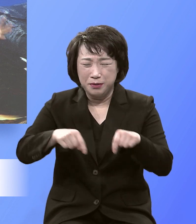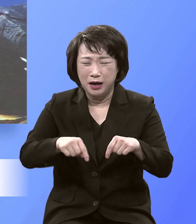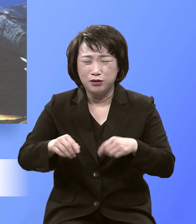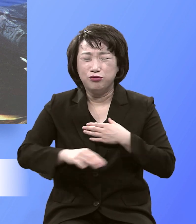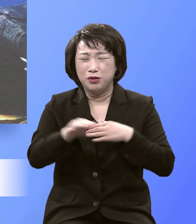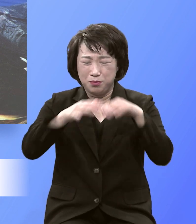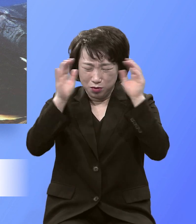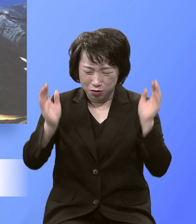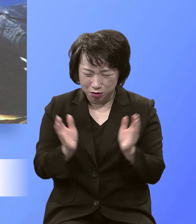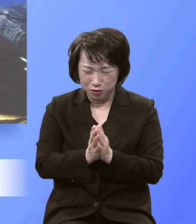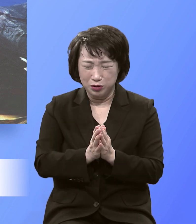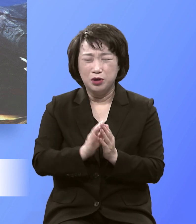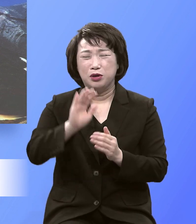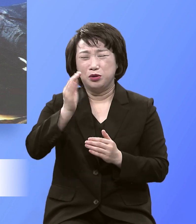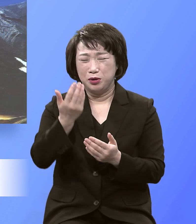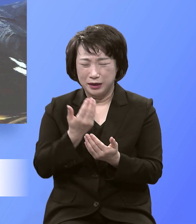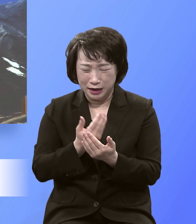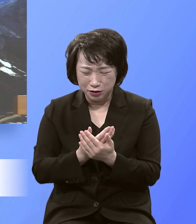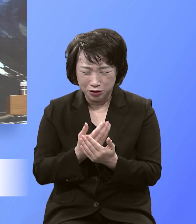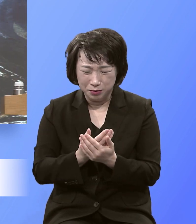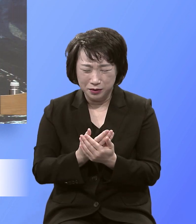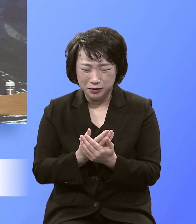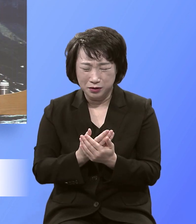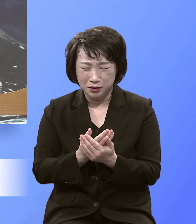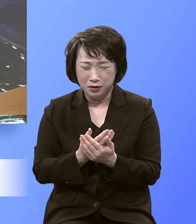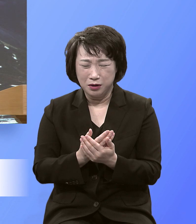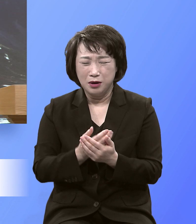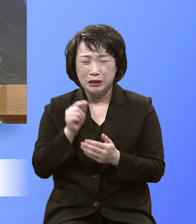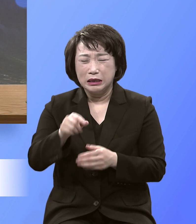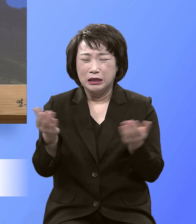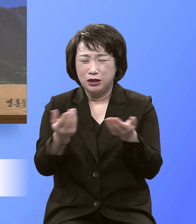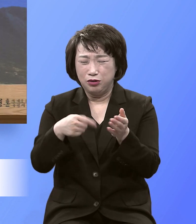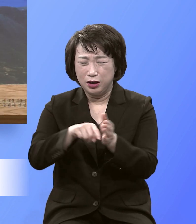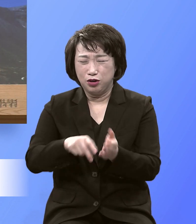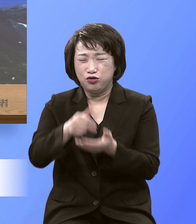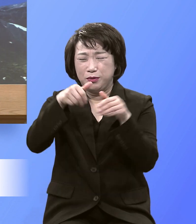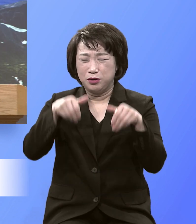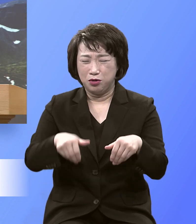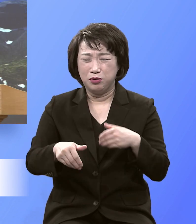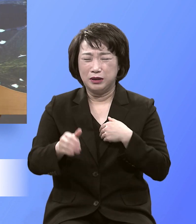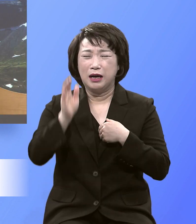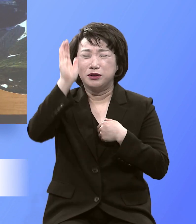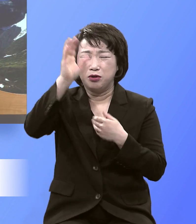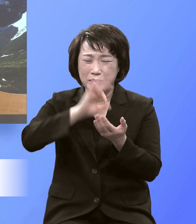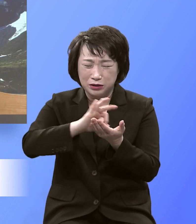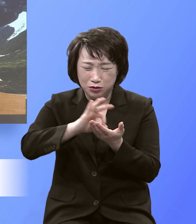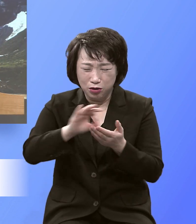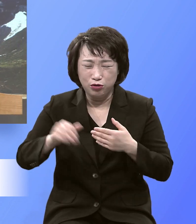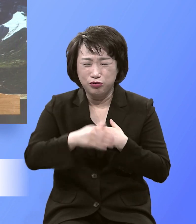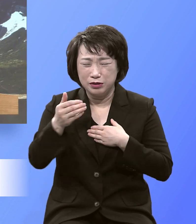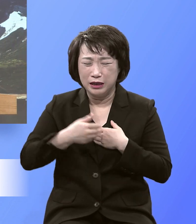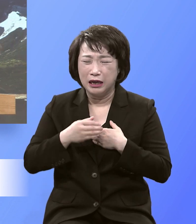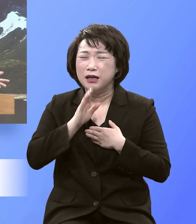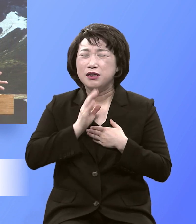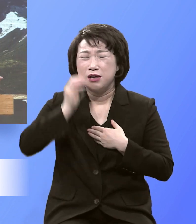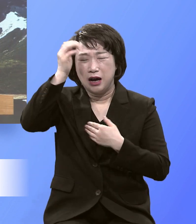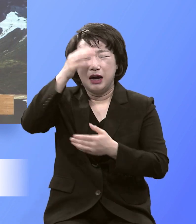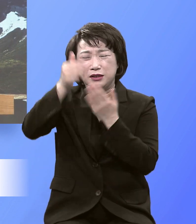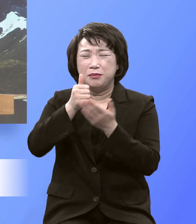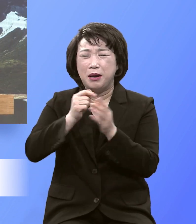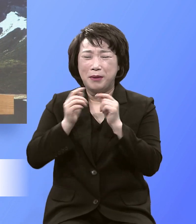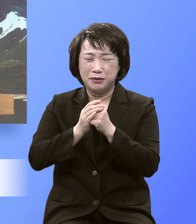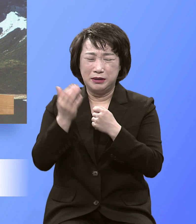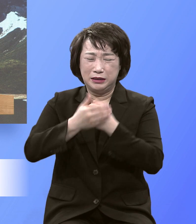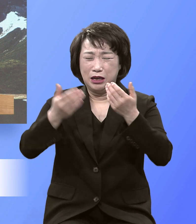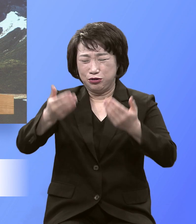우리 모두가 되게 하옵소서. 이 일을 위해 주의 종을 쓰시고 우리에게 신령한 말씀으로